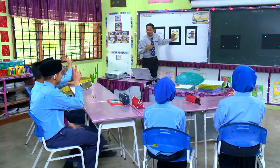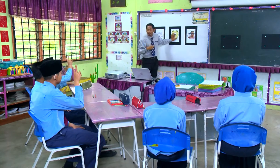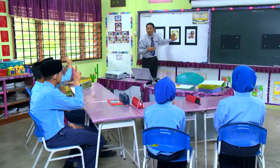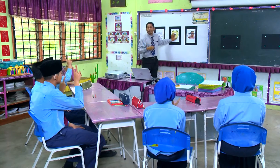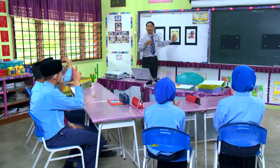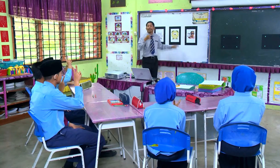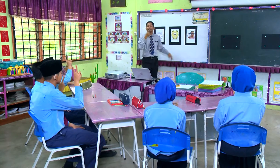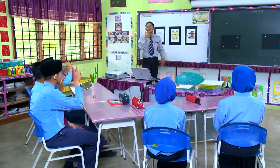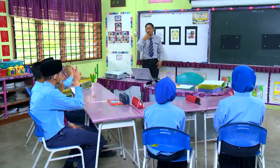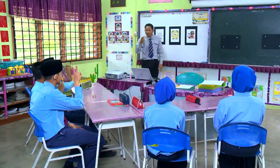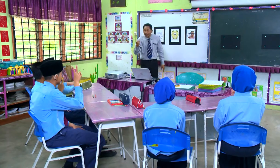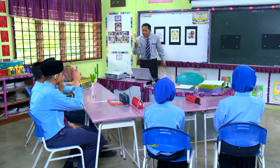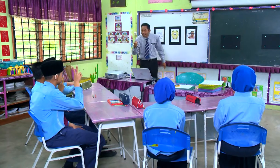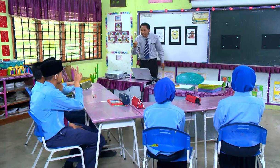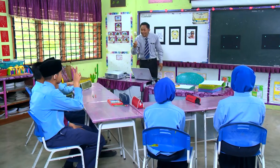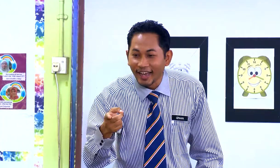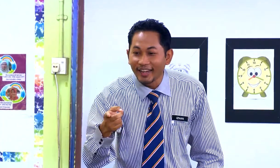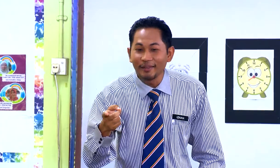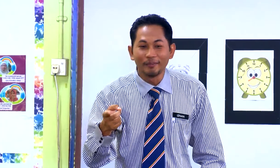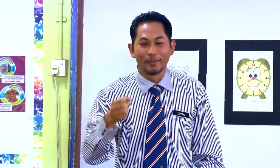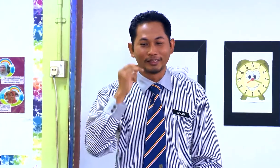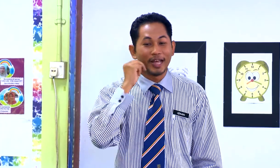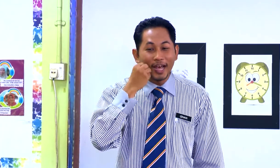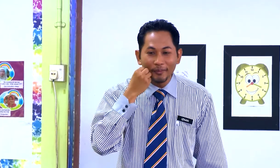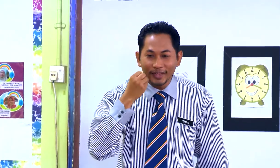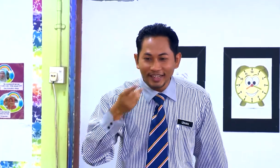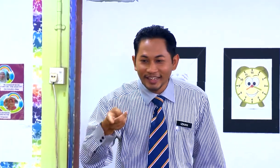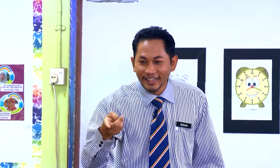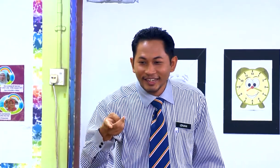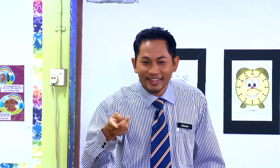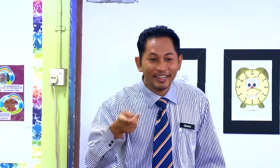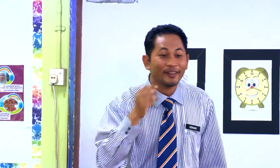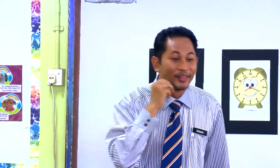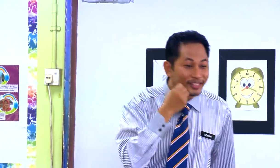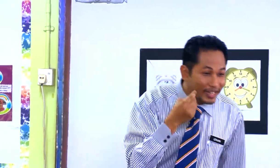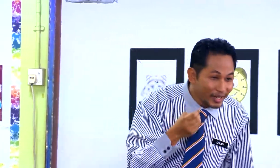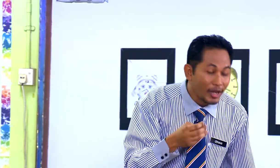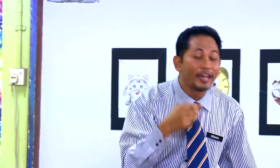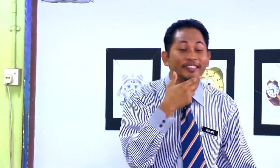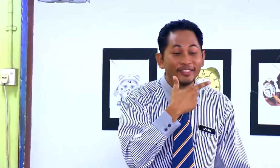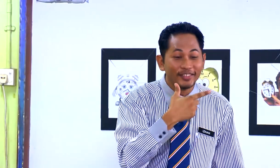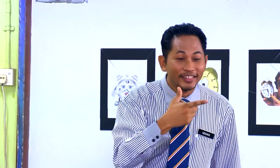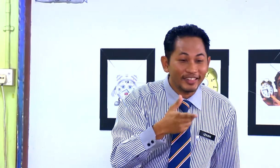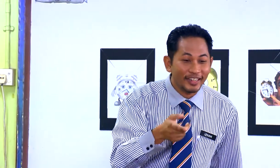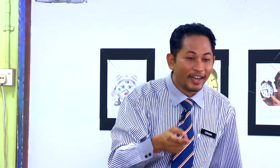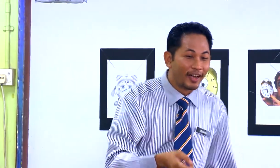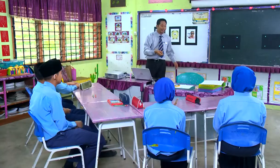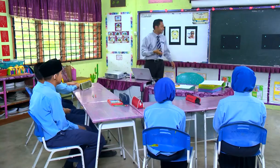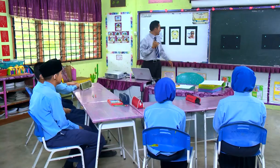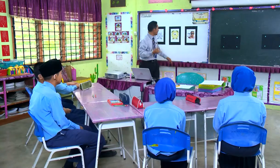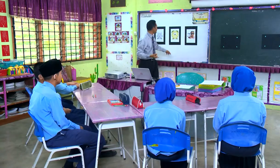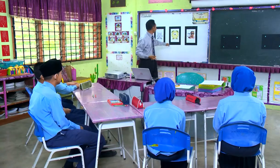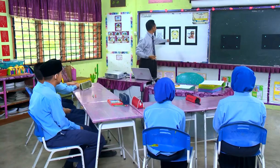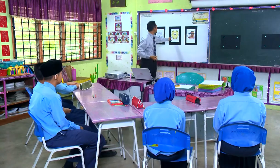Dua. Okey, senyum tak? Hari ini masam ya? Masam ya? Senyum. Okey, sekarang